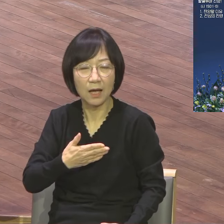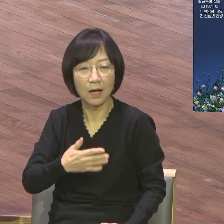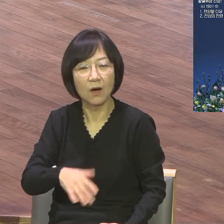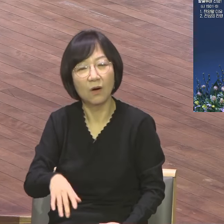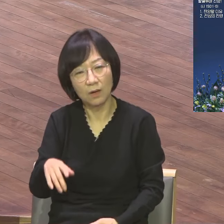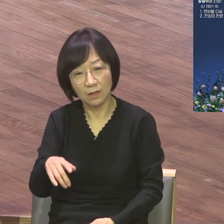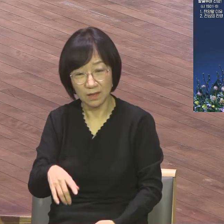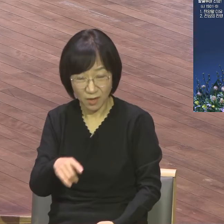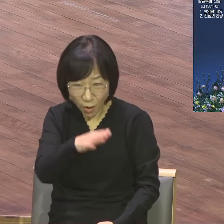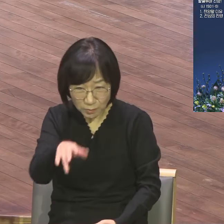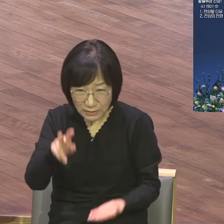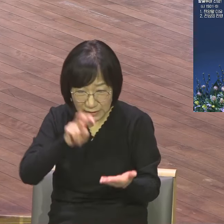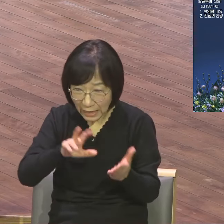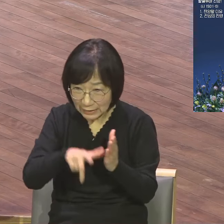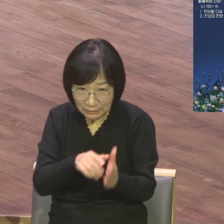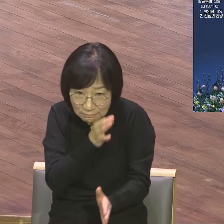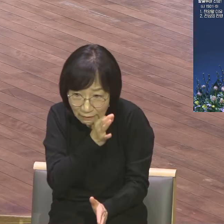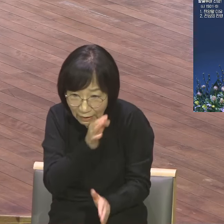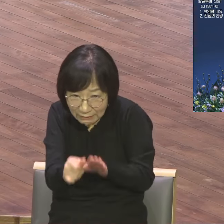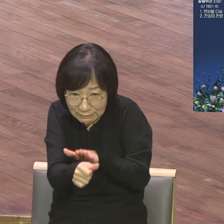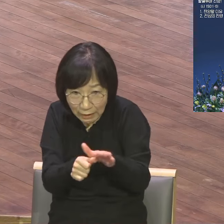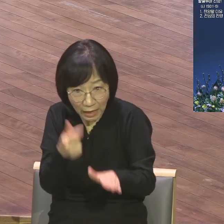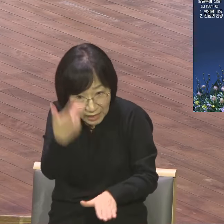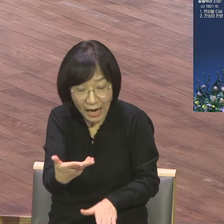찬양 부를 때 쪽팔립니까?